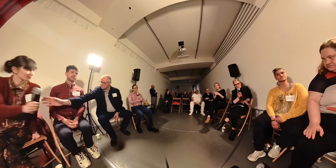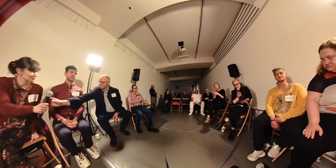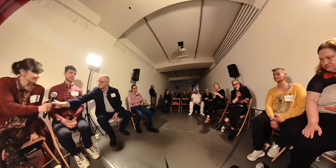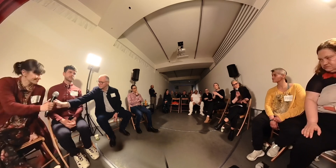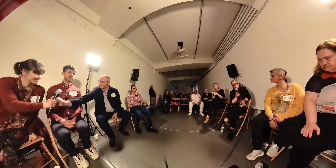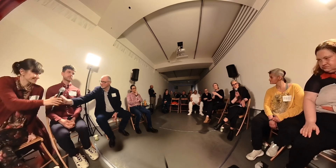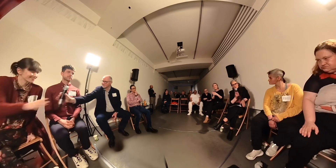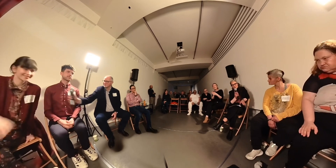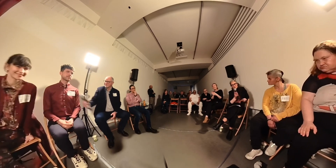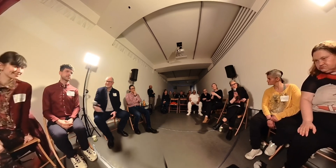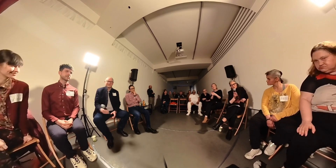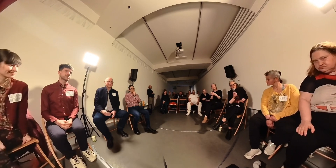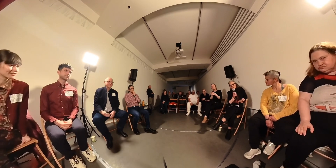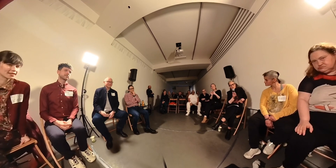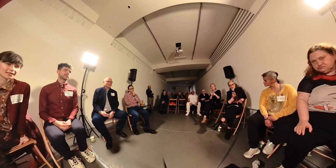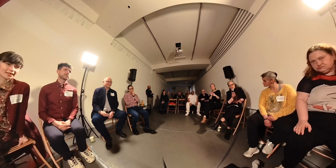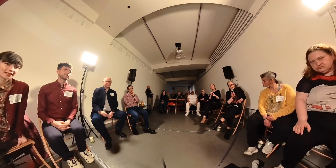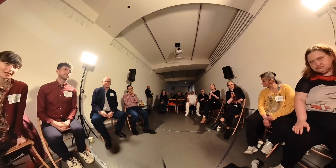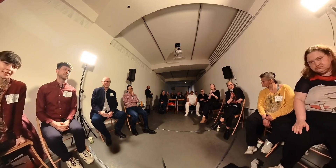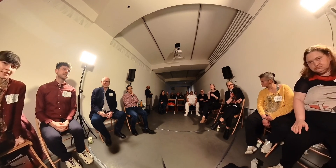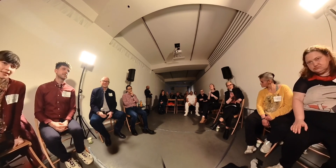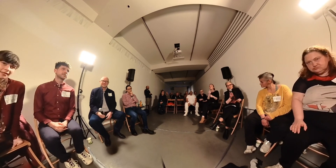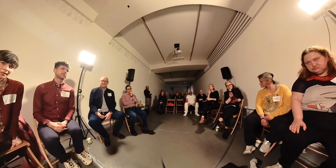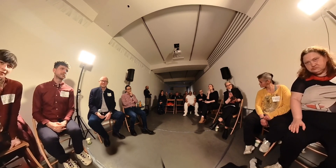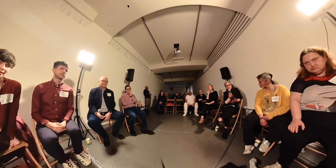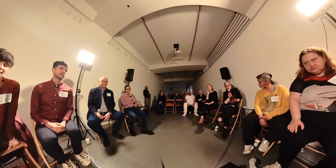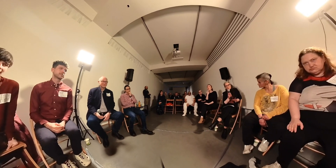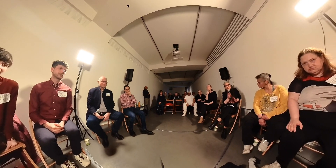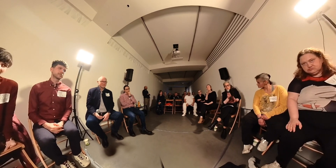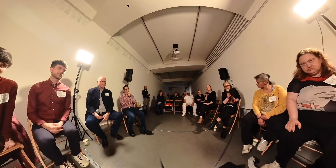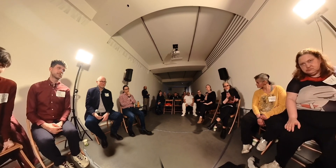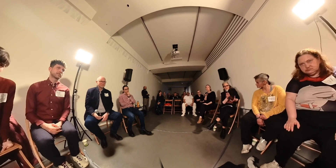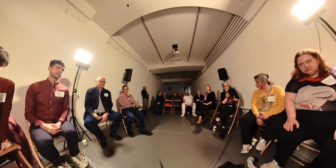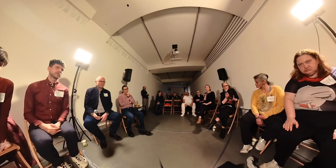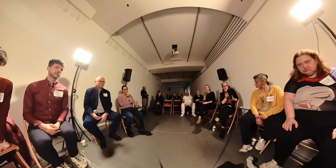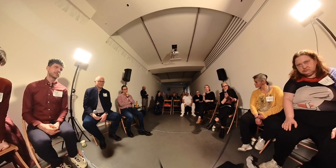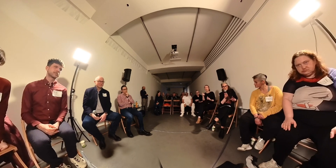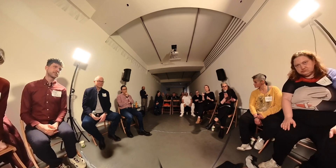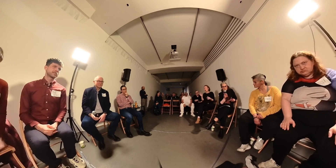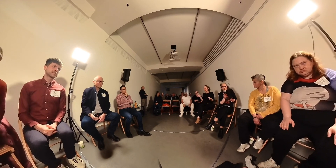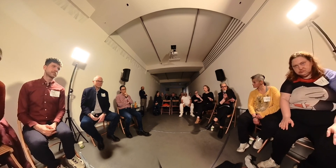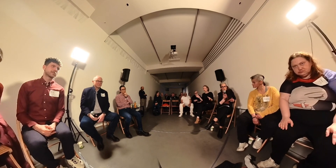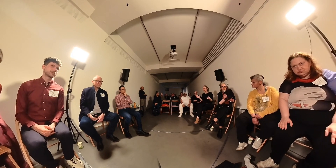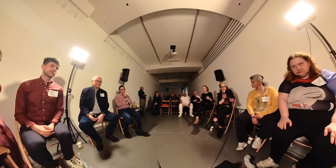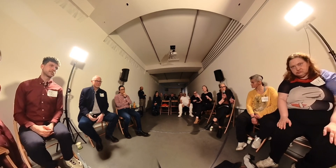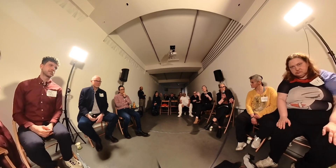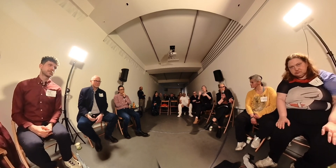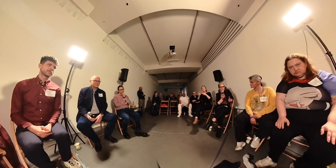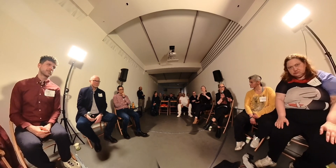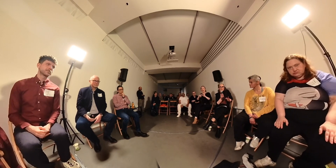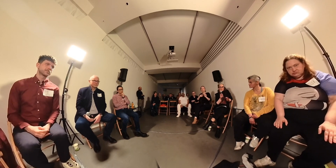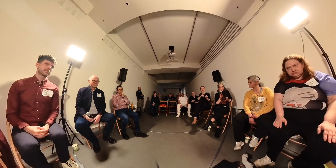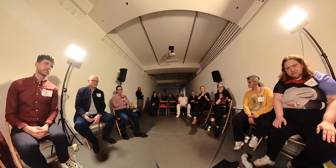jakoby tou poznámkou, že právě tady ten aspekt toho, ty kombinace jakoby těch aktérů plus